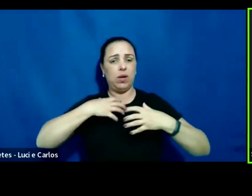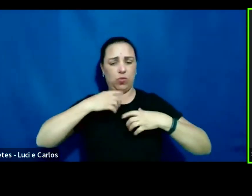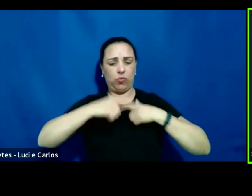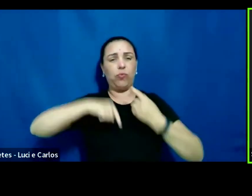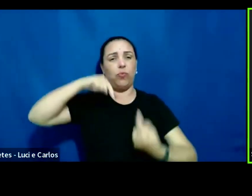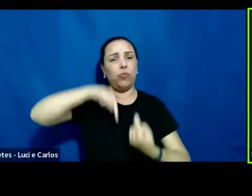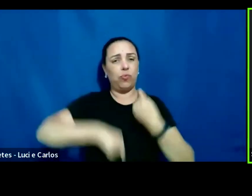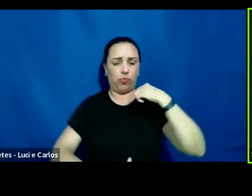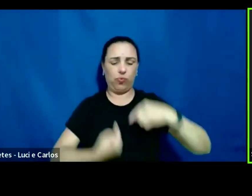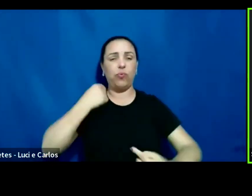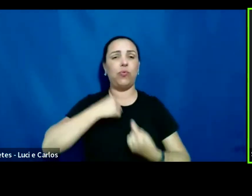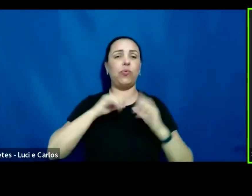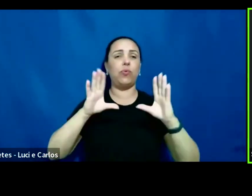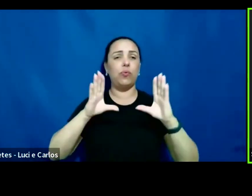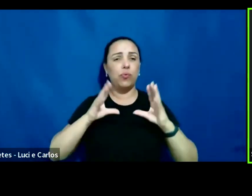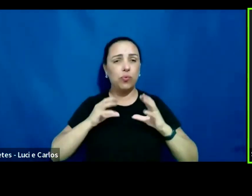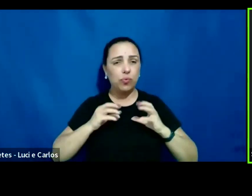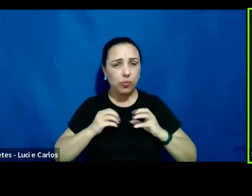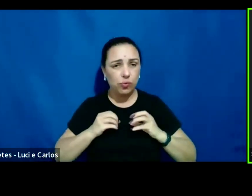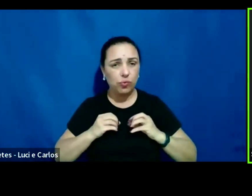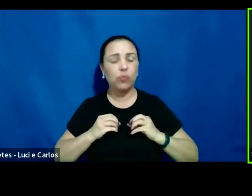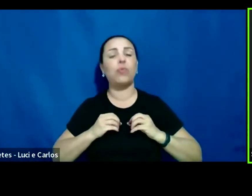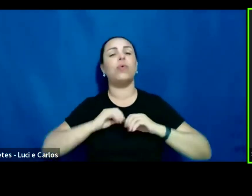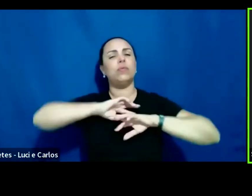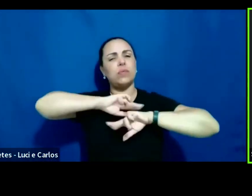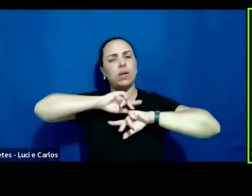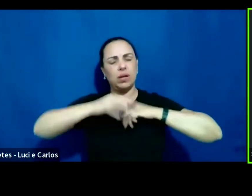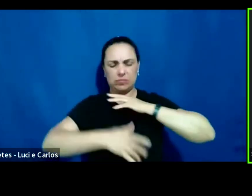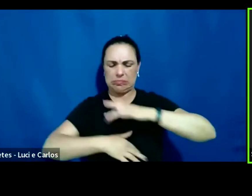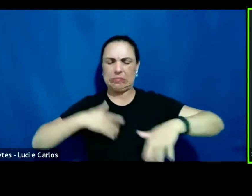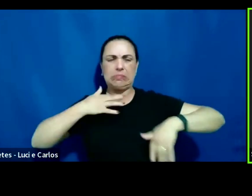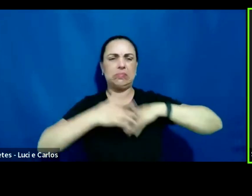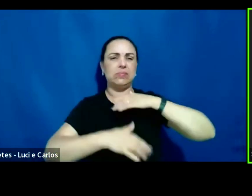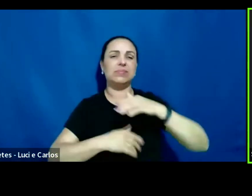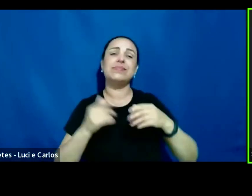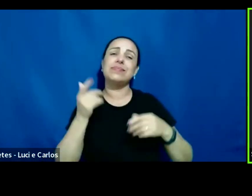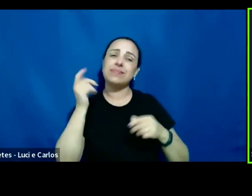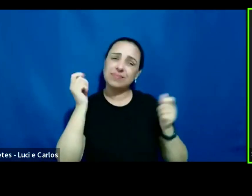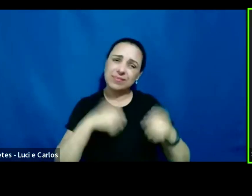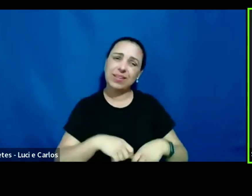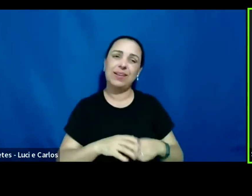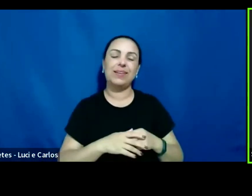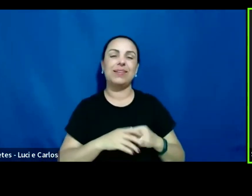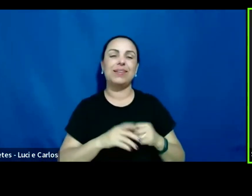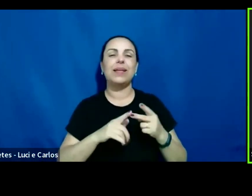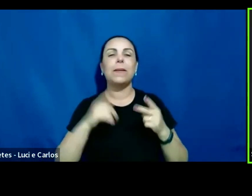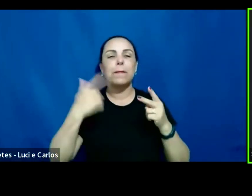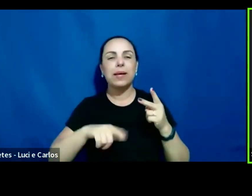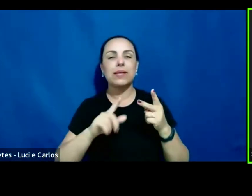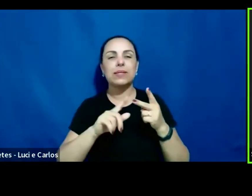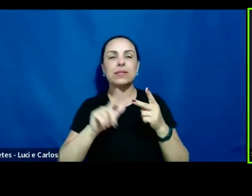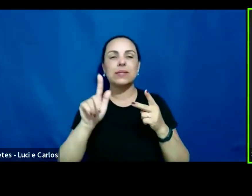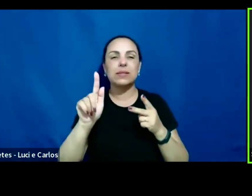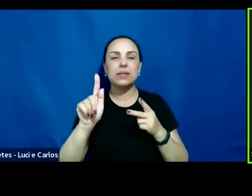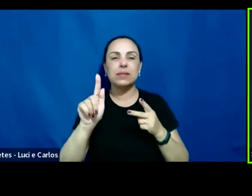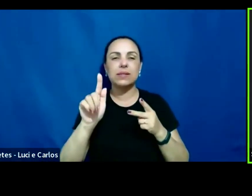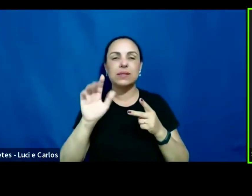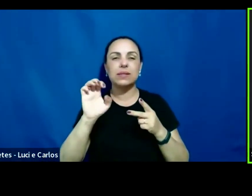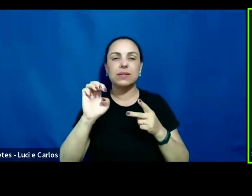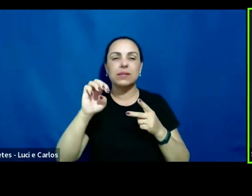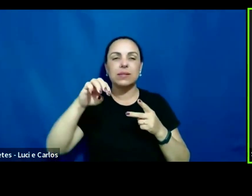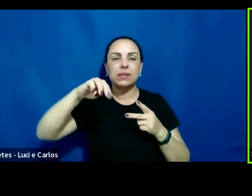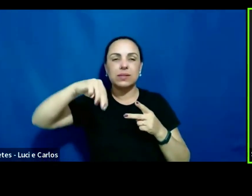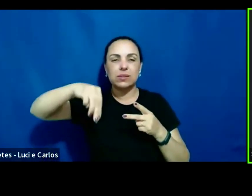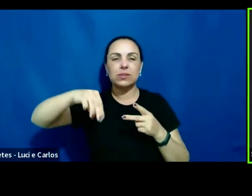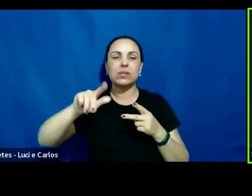tomar um chazinho de gengibre 2 vezes por semana. Você pode usar alecrim na carne que você vai fazer. Olha só,